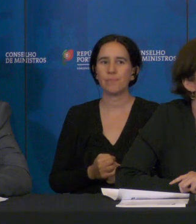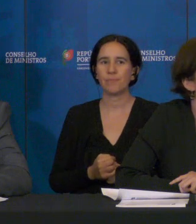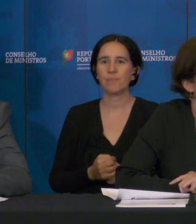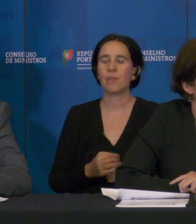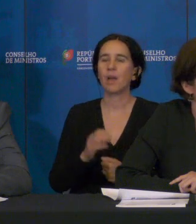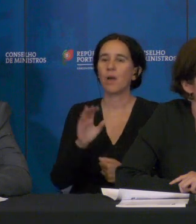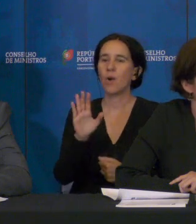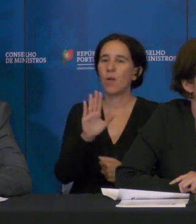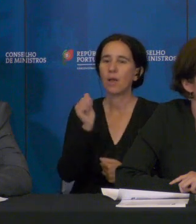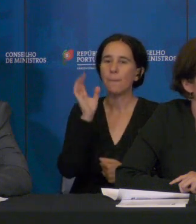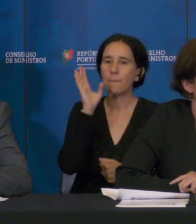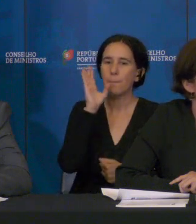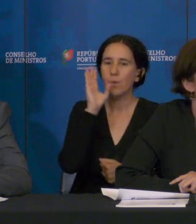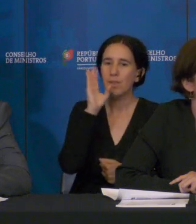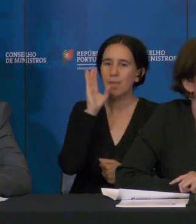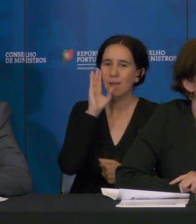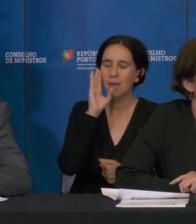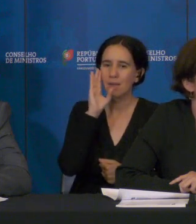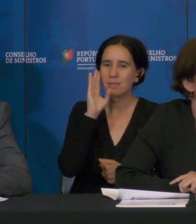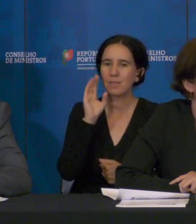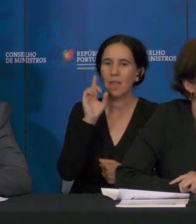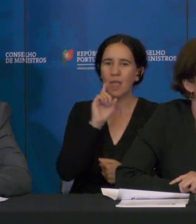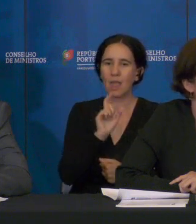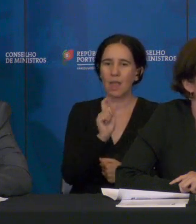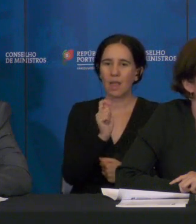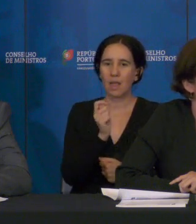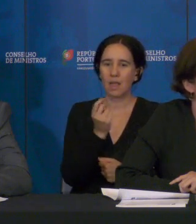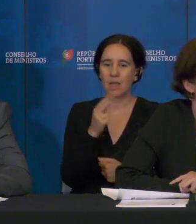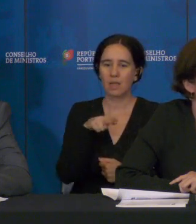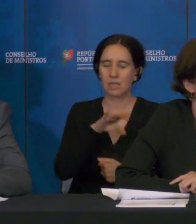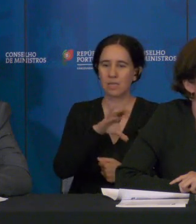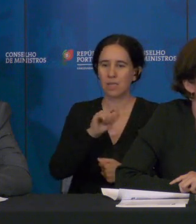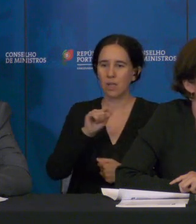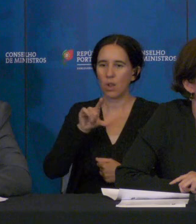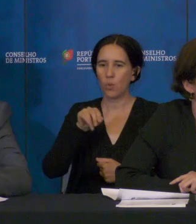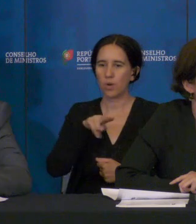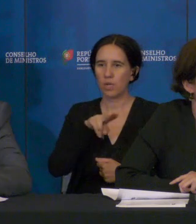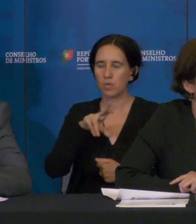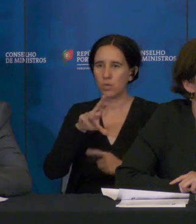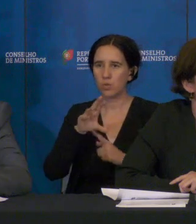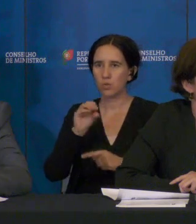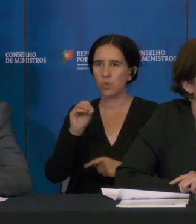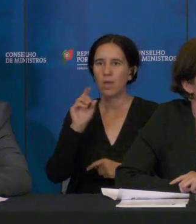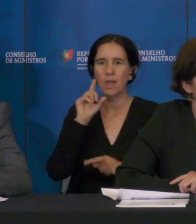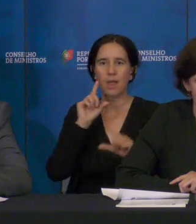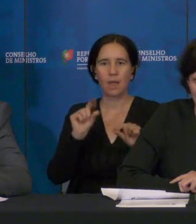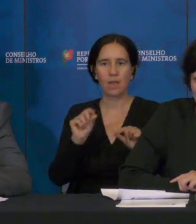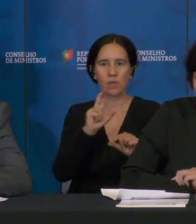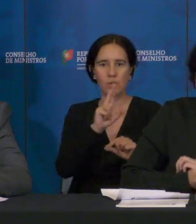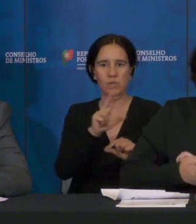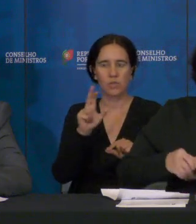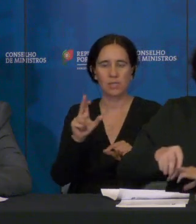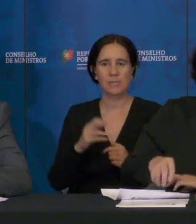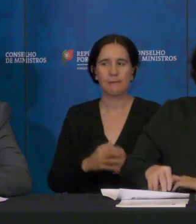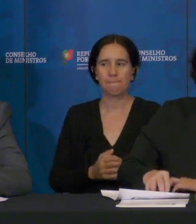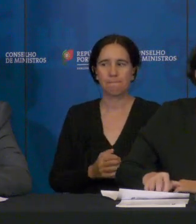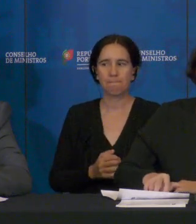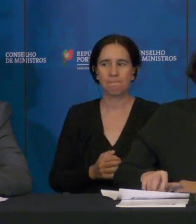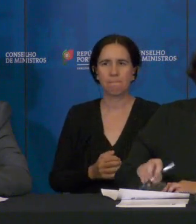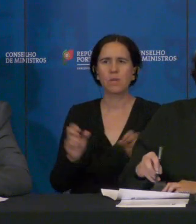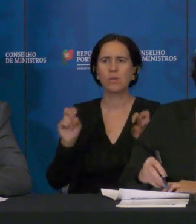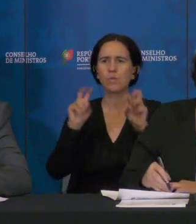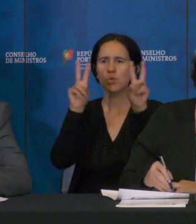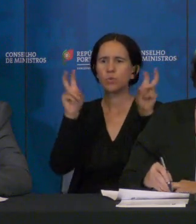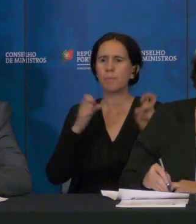Olá, boa tarde, Anita Lourenço, da Rádio Renascença. Em relação à